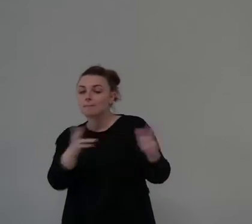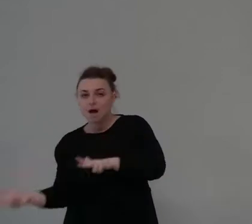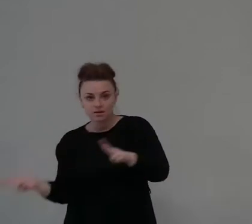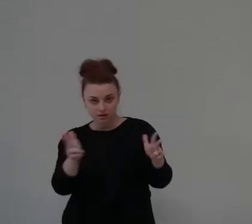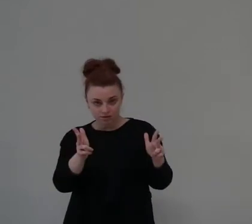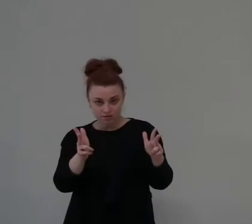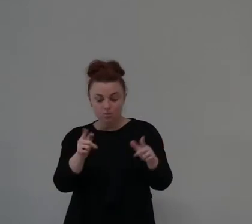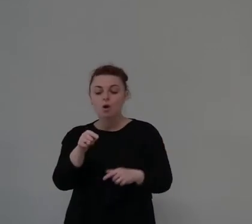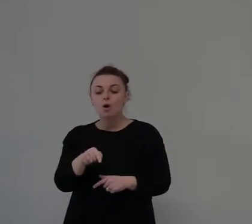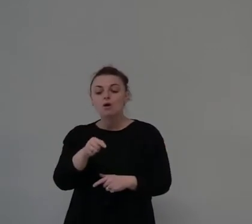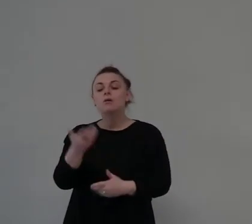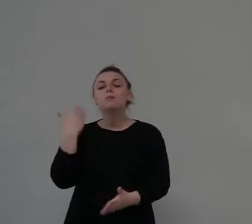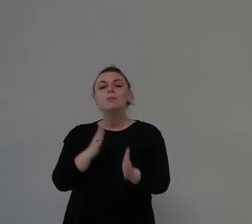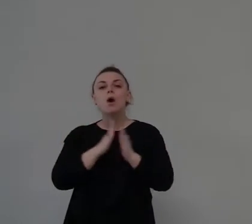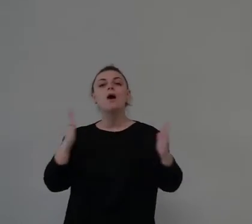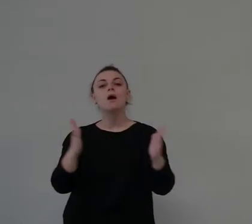veniva impartito